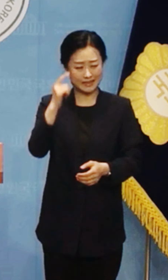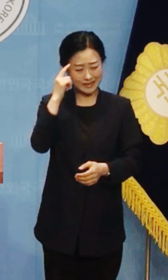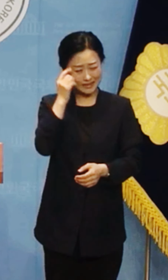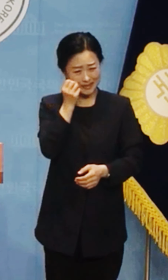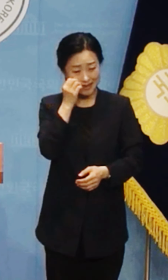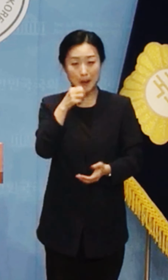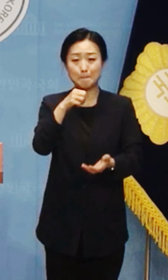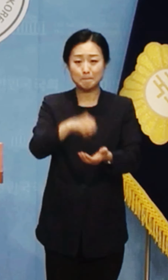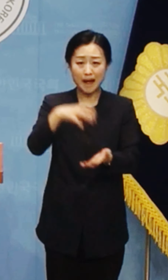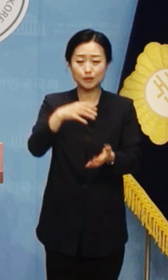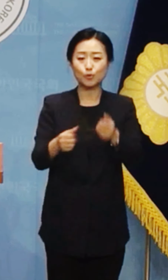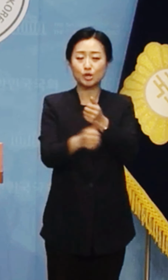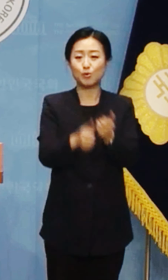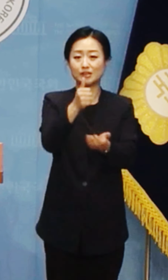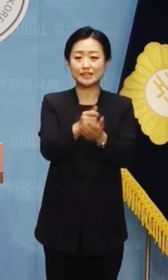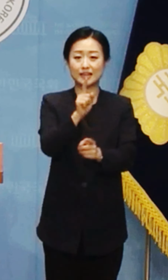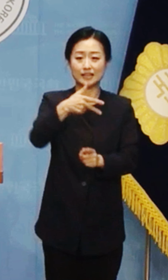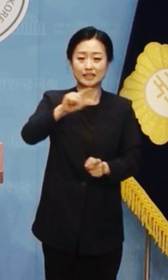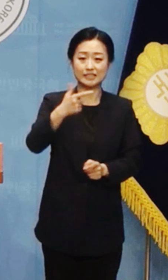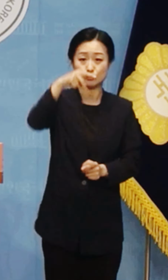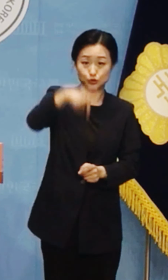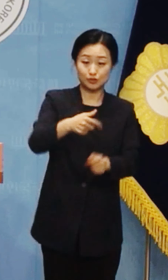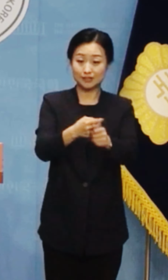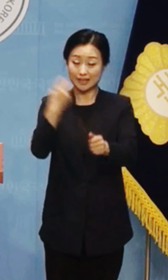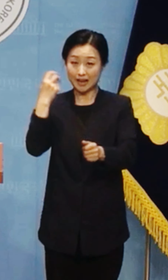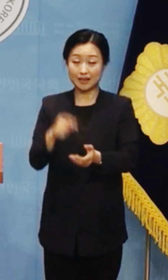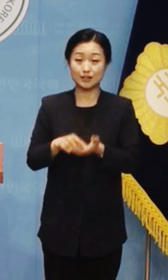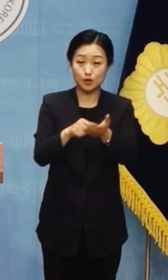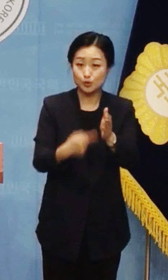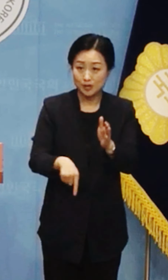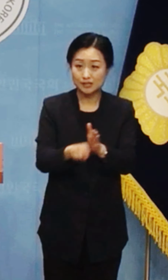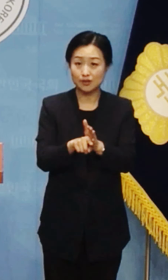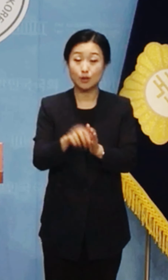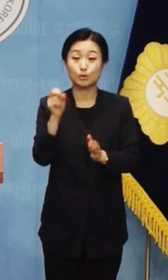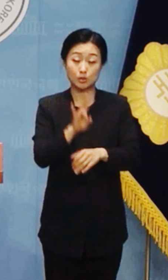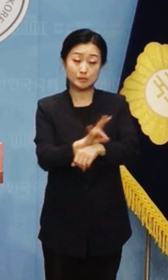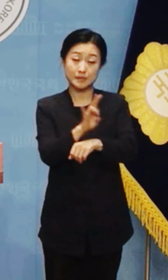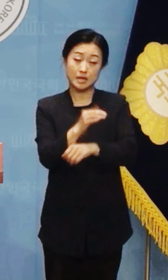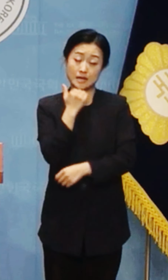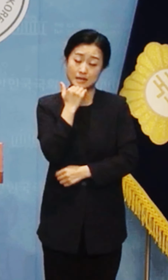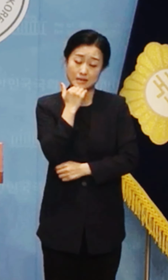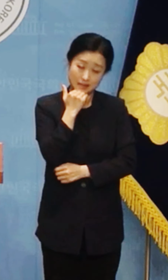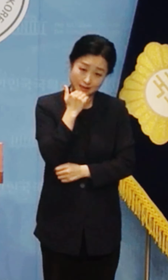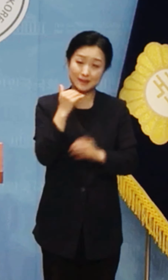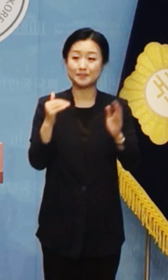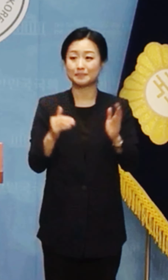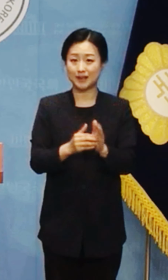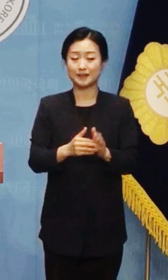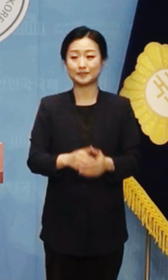빵통 위원장 이진숙 씨의 탄핵 소추안을 처리하기 위해 또 24시간 이상